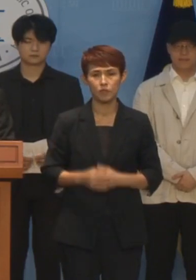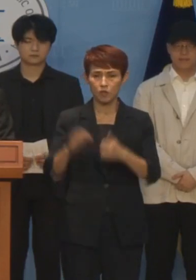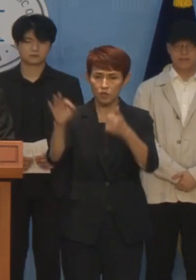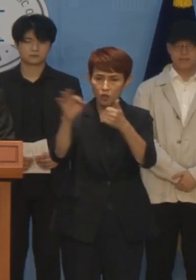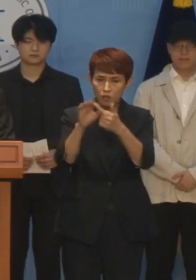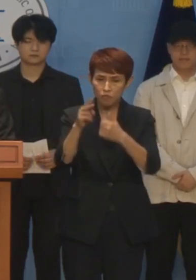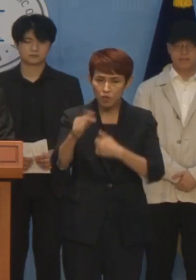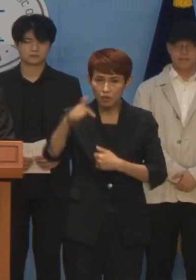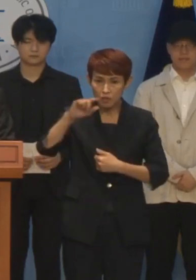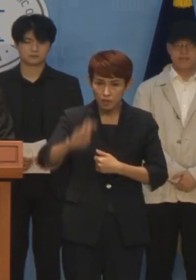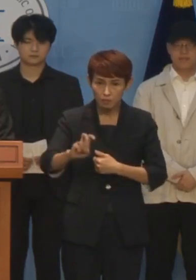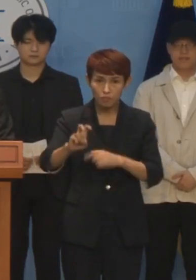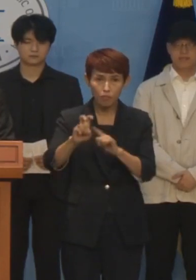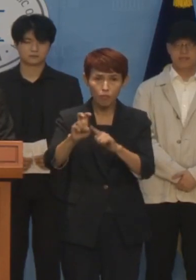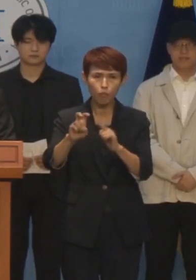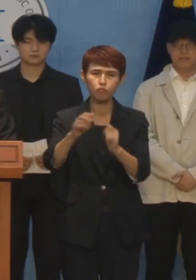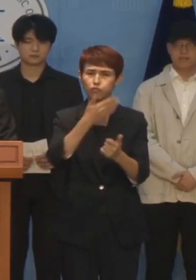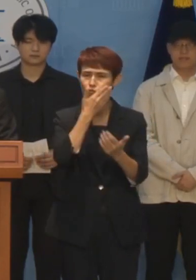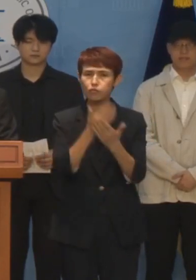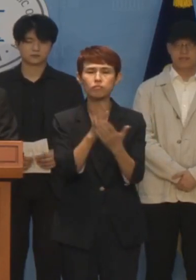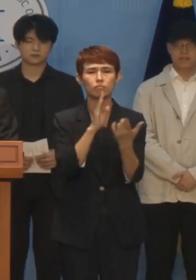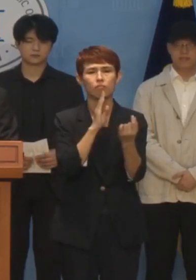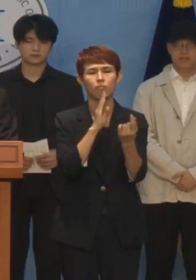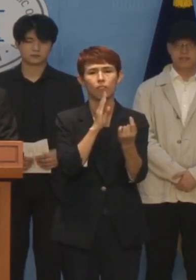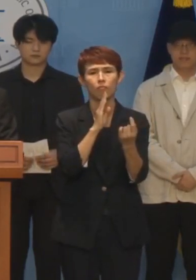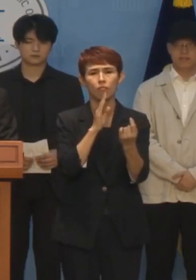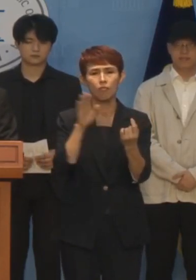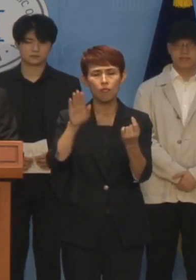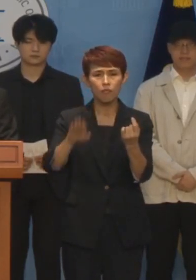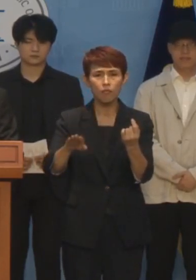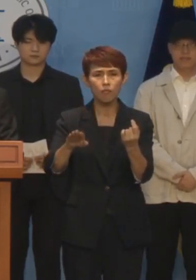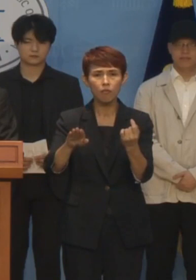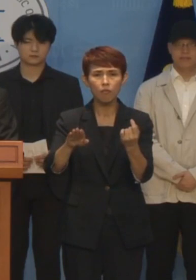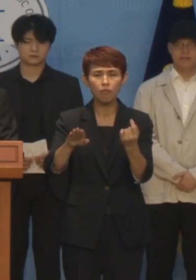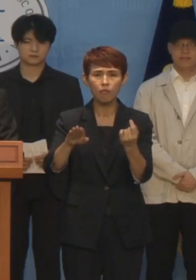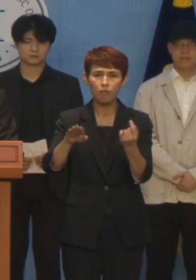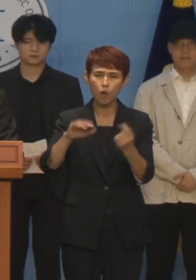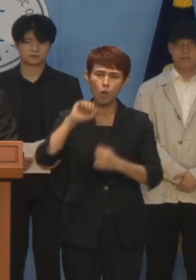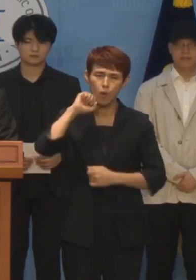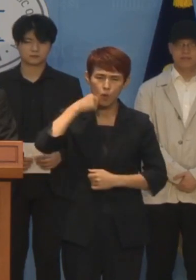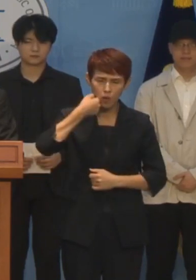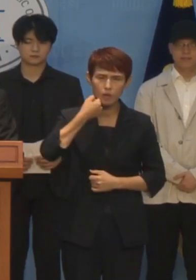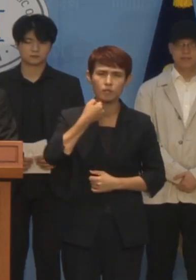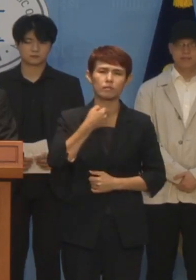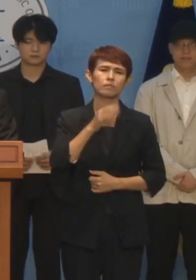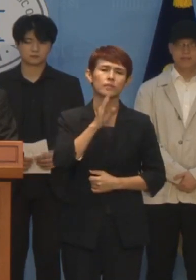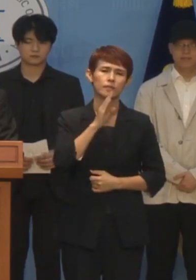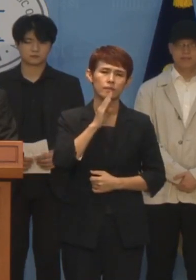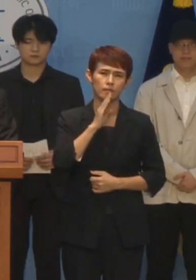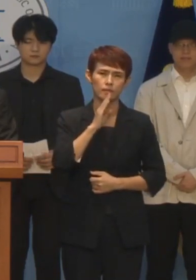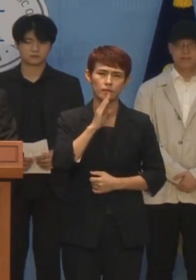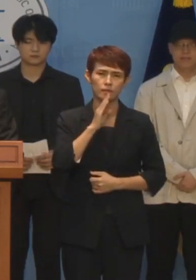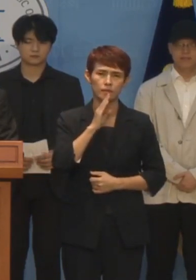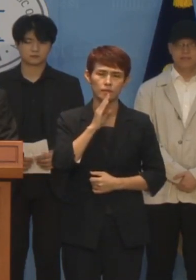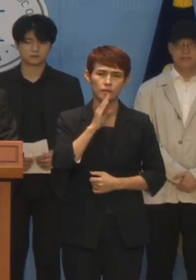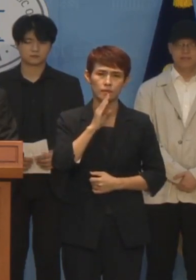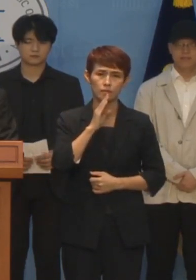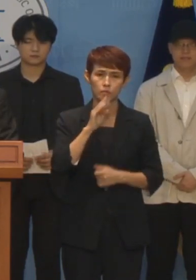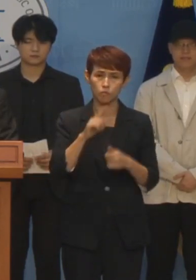연금이라는 주제가 매우 중요하지만 그만큼 어려운 주제인 것도 간과해서는 안 되는